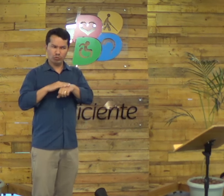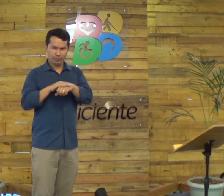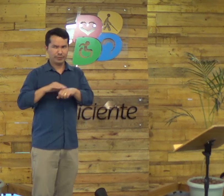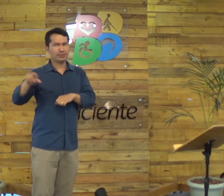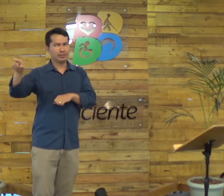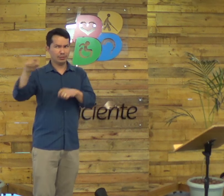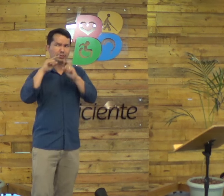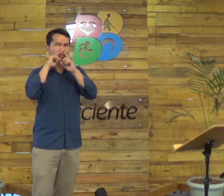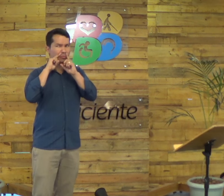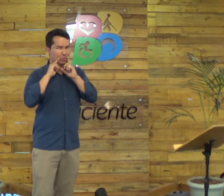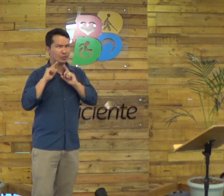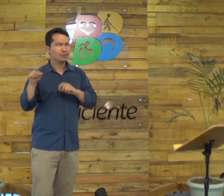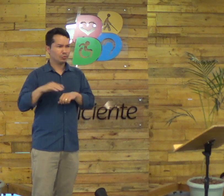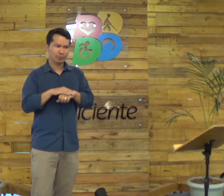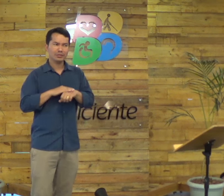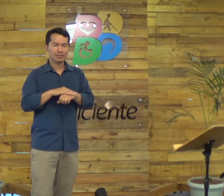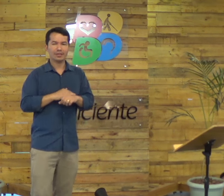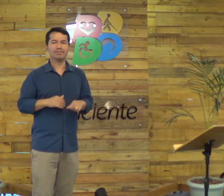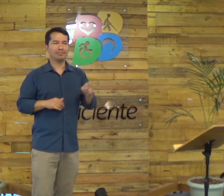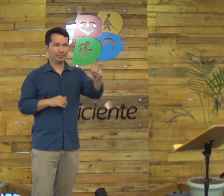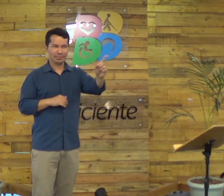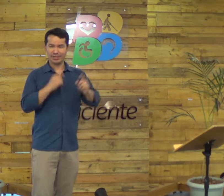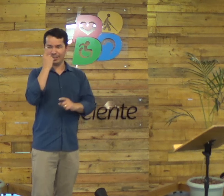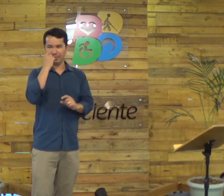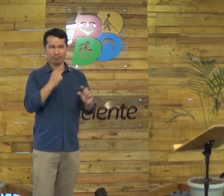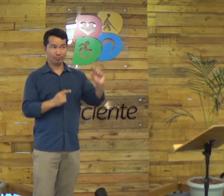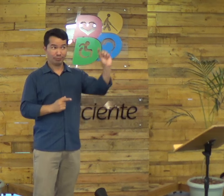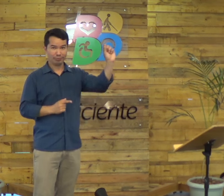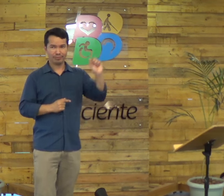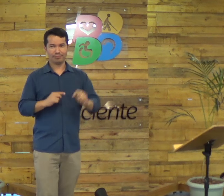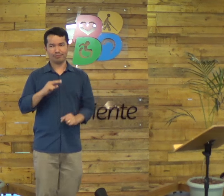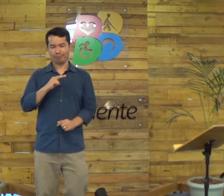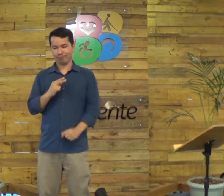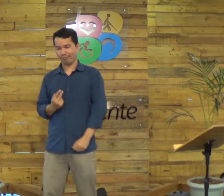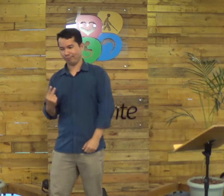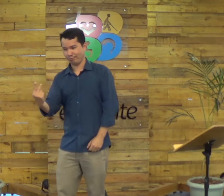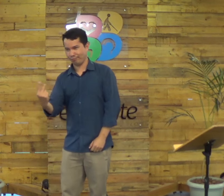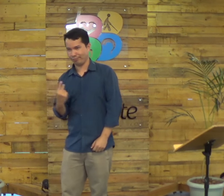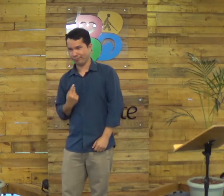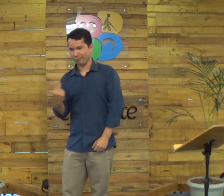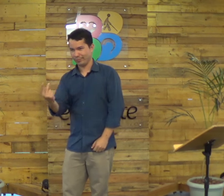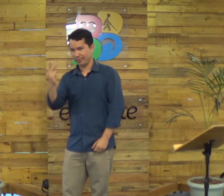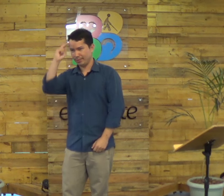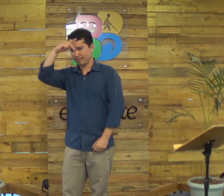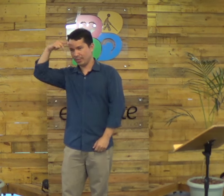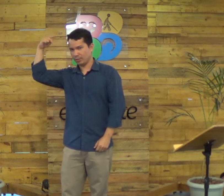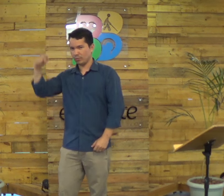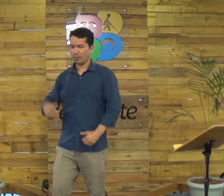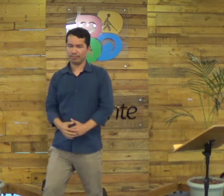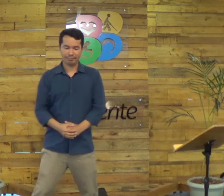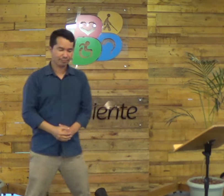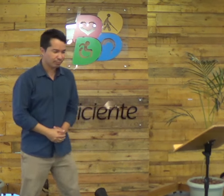com a do Miran depois, tá, essa não foi embora, ficamos só nos dois aqui, conversando,